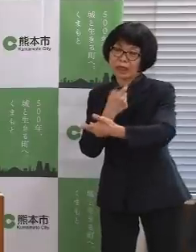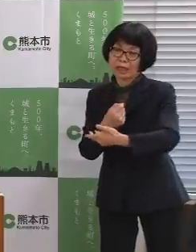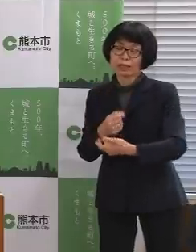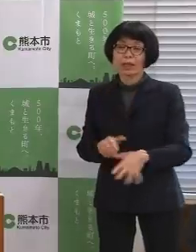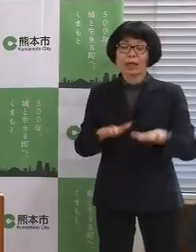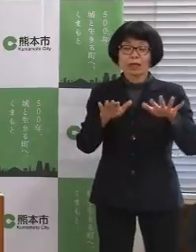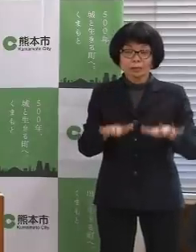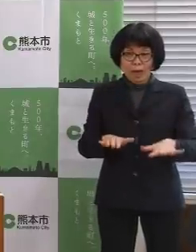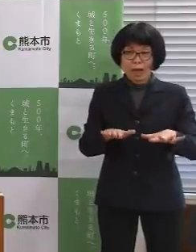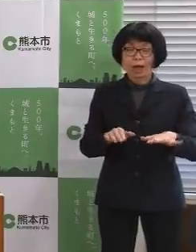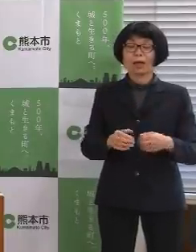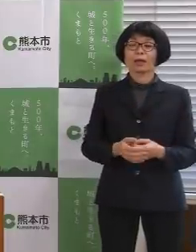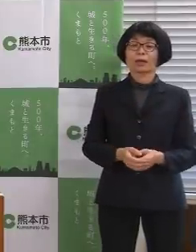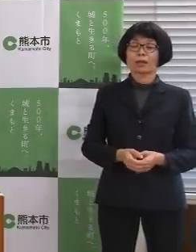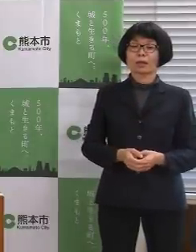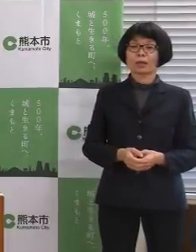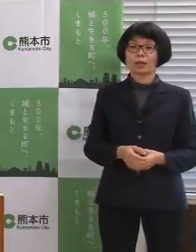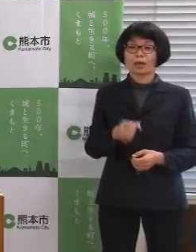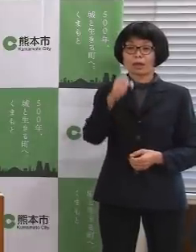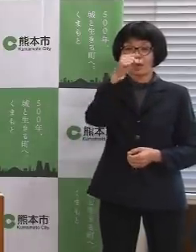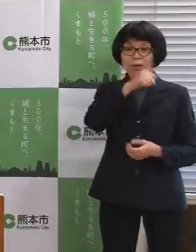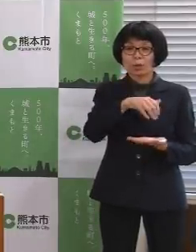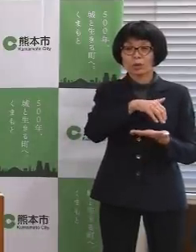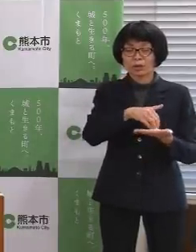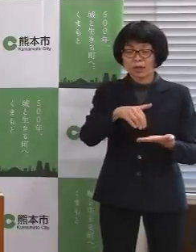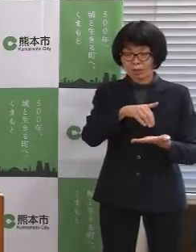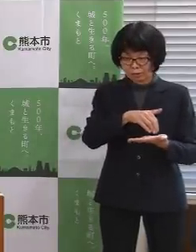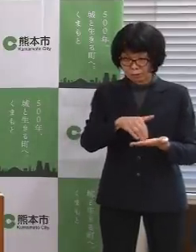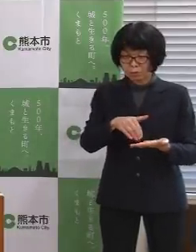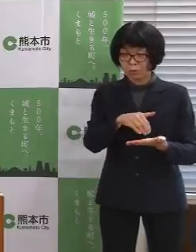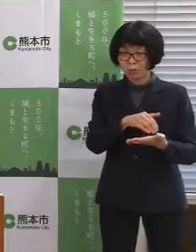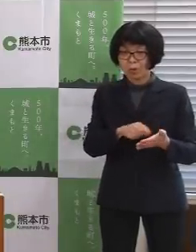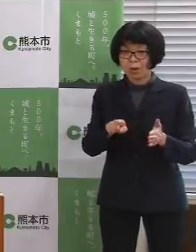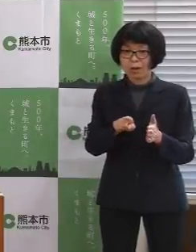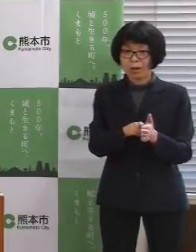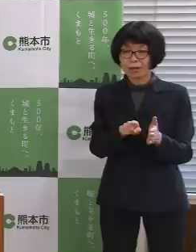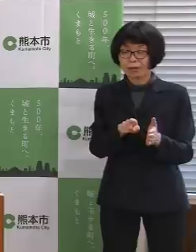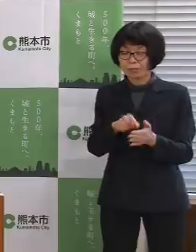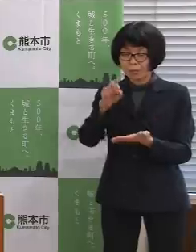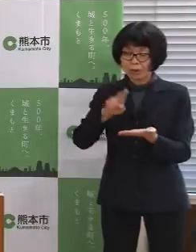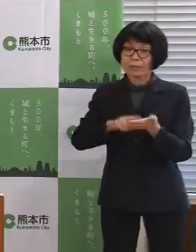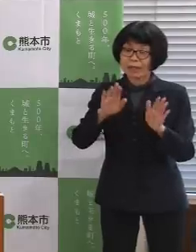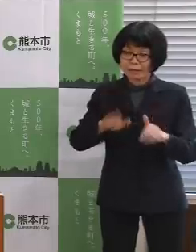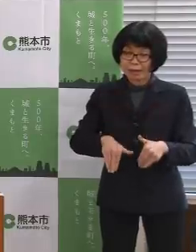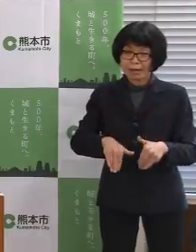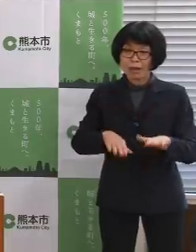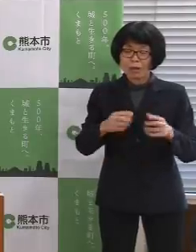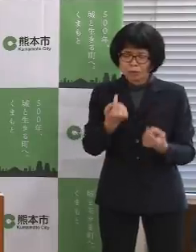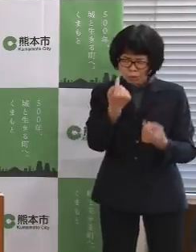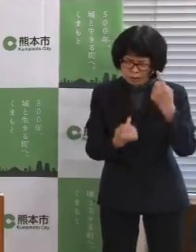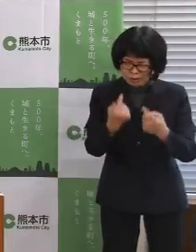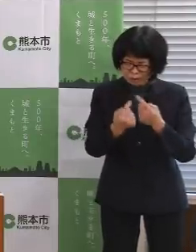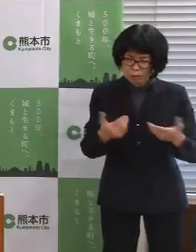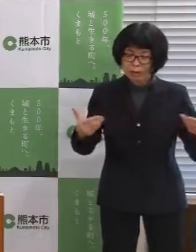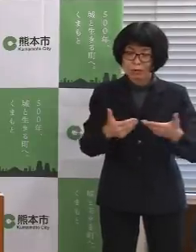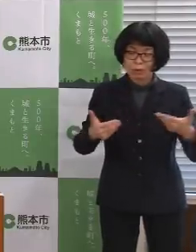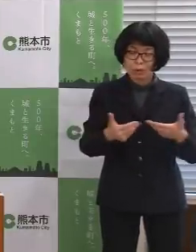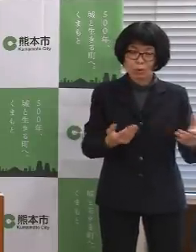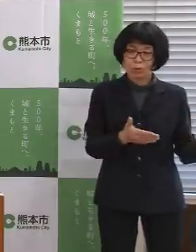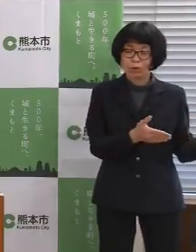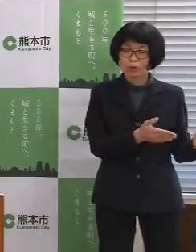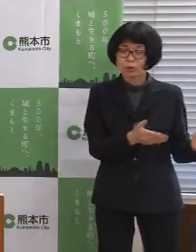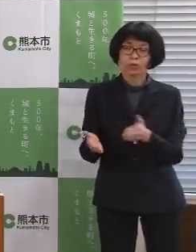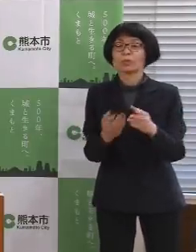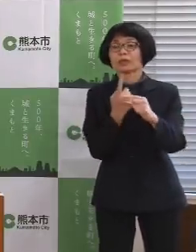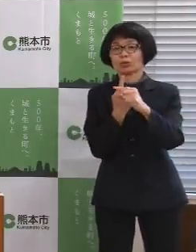もうとにかく今、予算を専決処分させていただいてですね、今とにかく急いでいる作業をやっているということであります